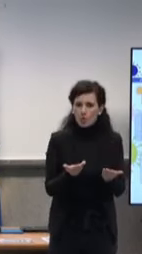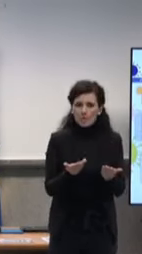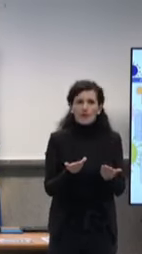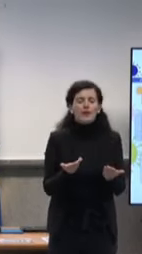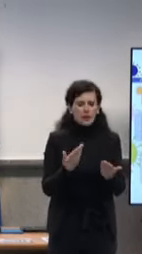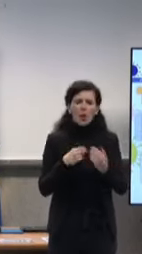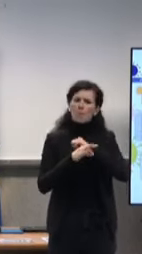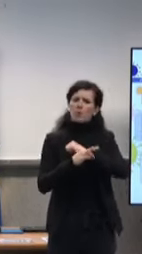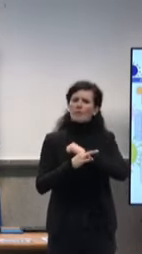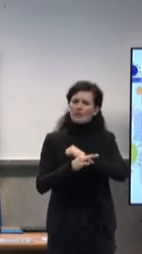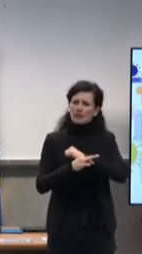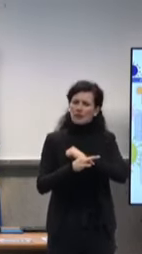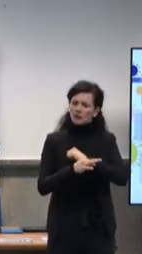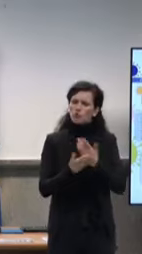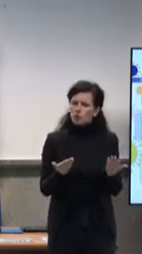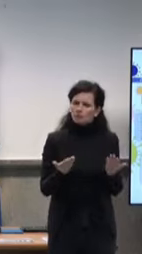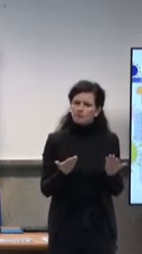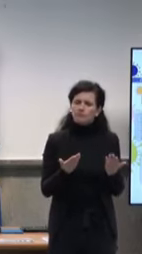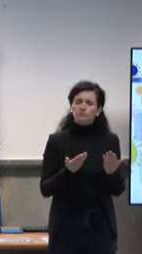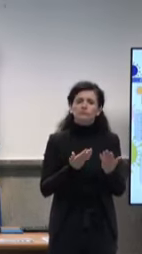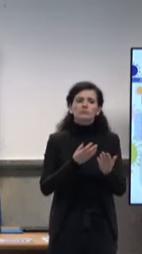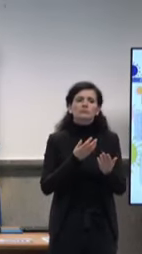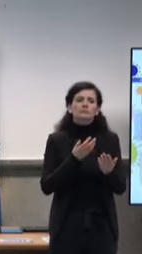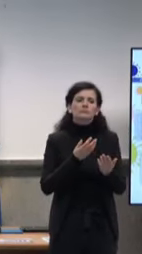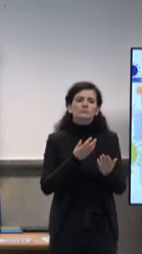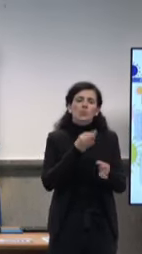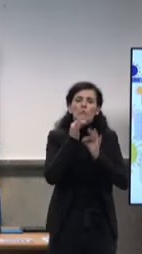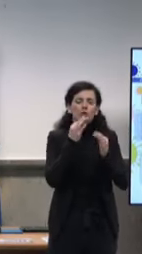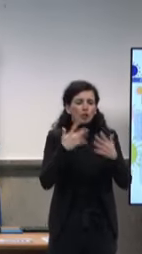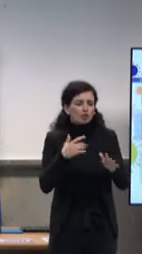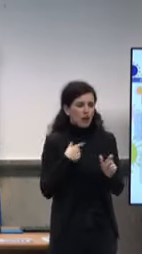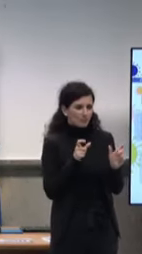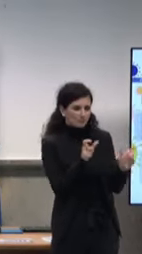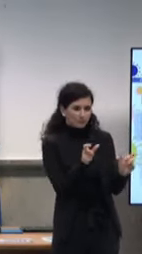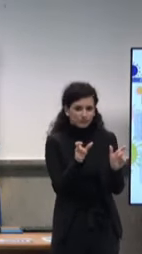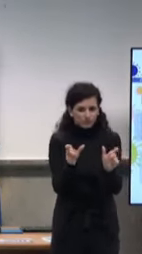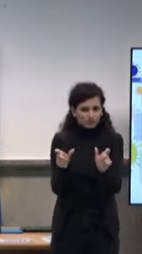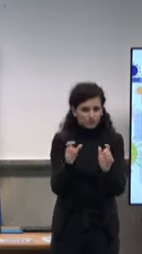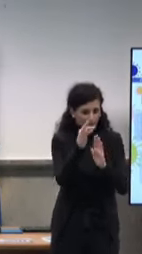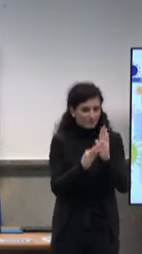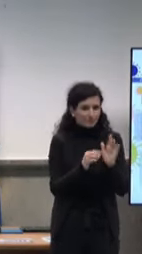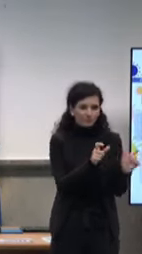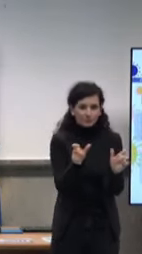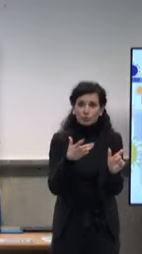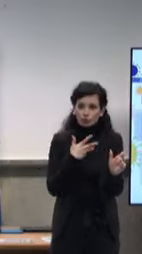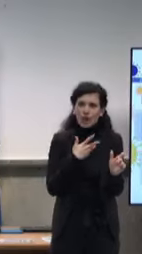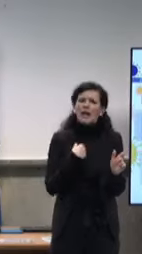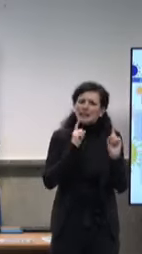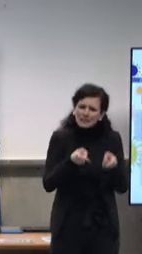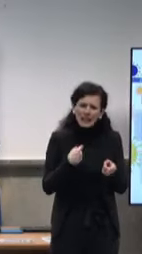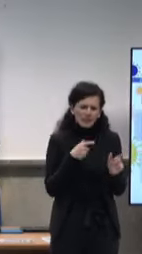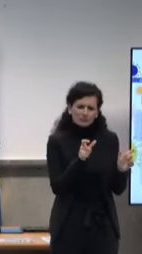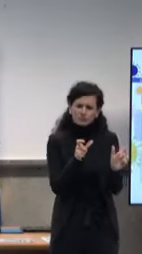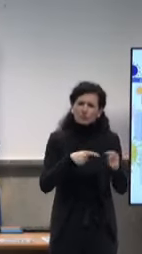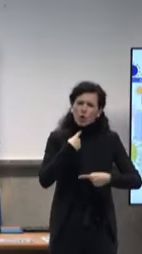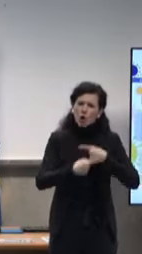implica che tu hai raggiunto una certa soglia di contenimento e che poi vuoi mantenerla tra virgolette probabilmente oggi